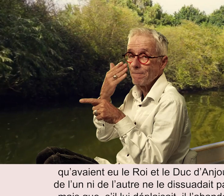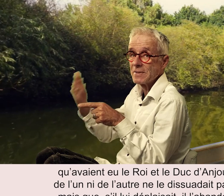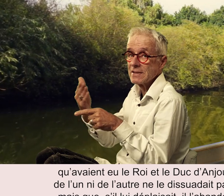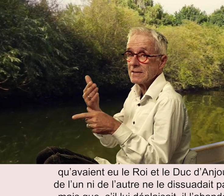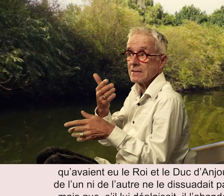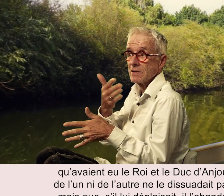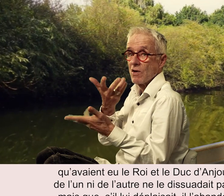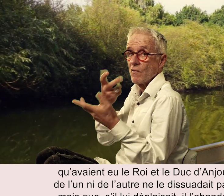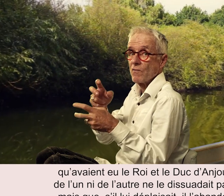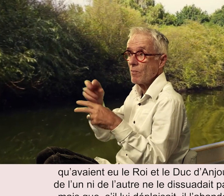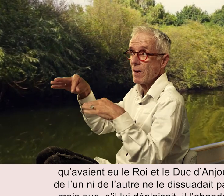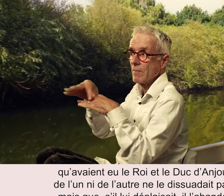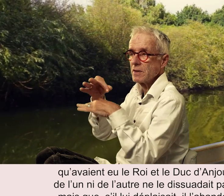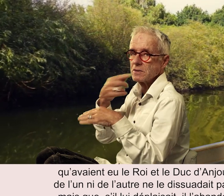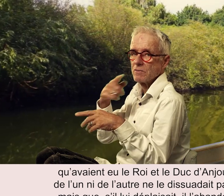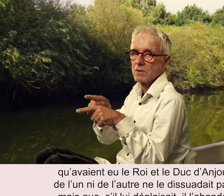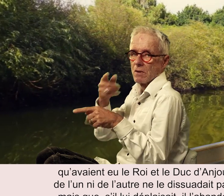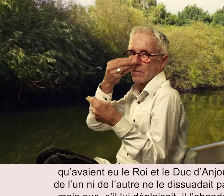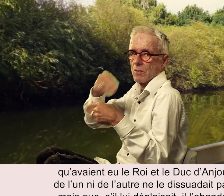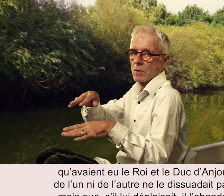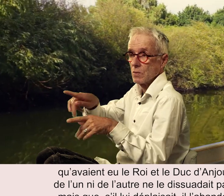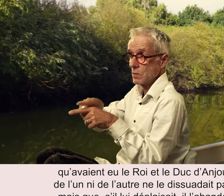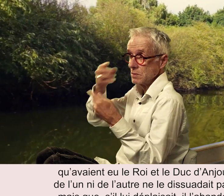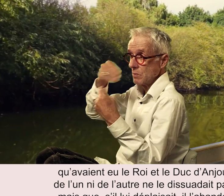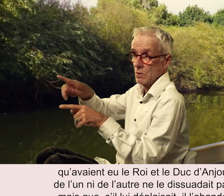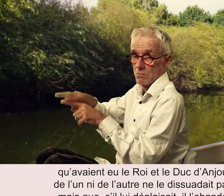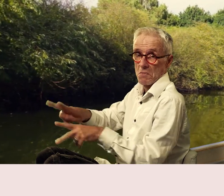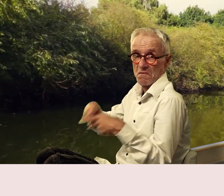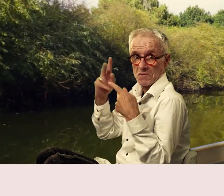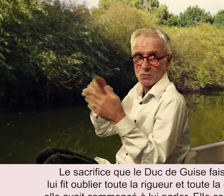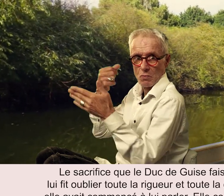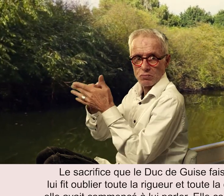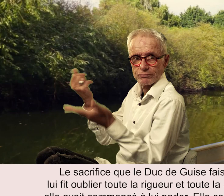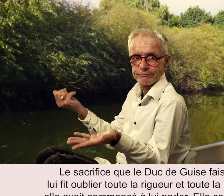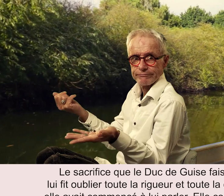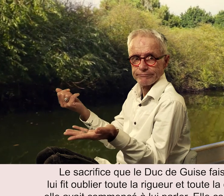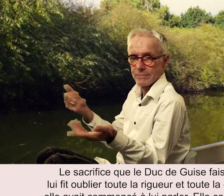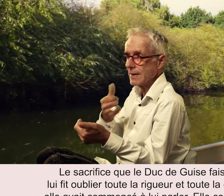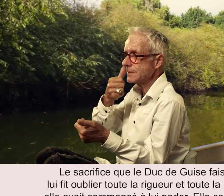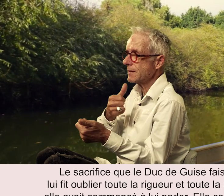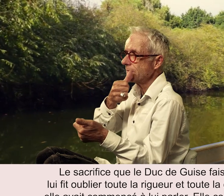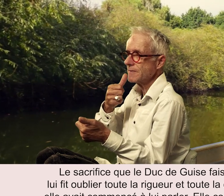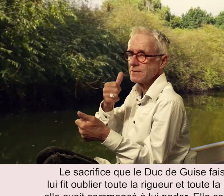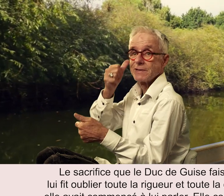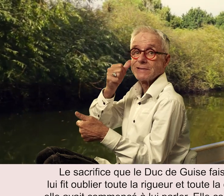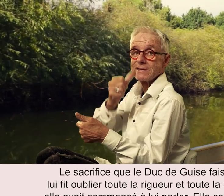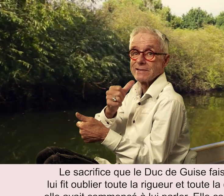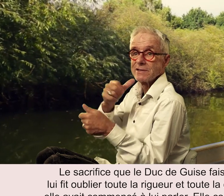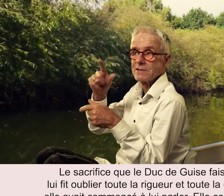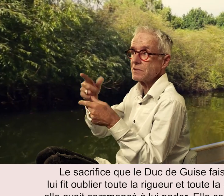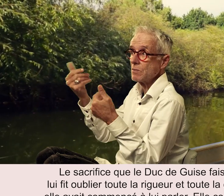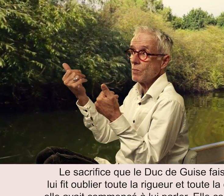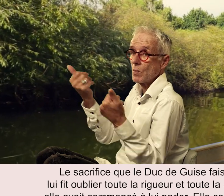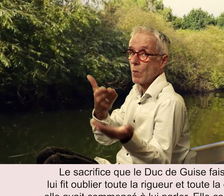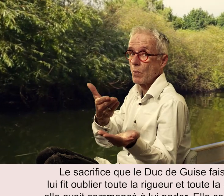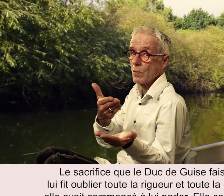déplaisait, il l'abandonnait dès l'heure même pour n'y penser de sa vie. Le sacrifice que le duc de Guise faisait à la